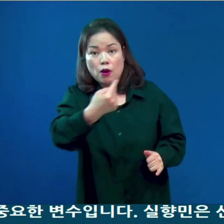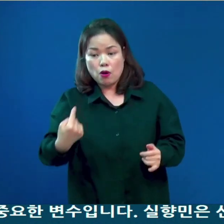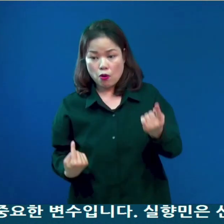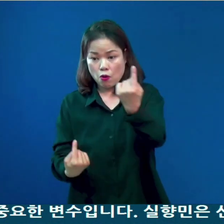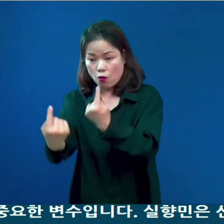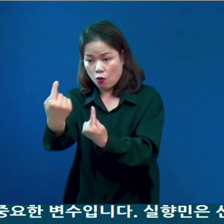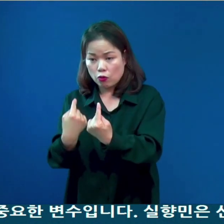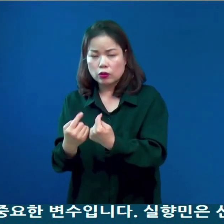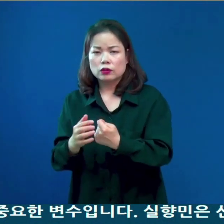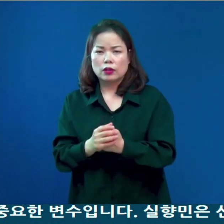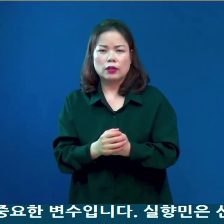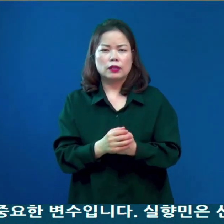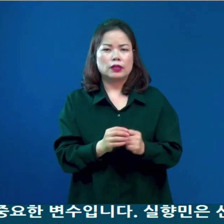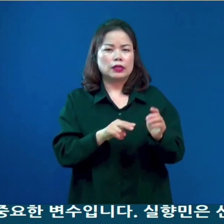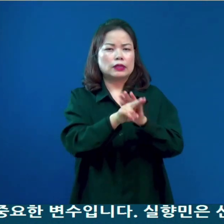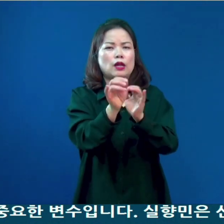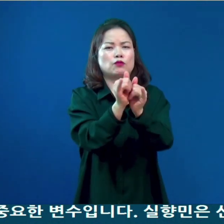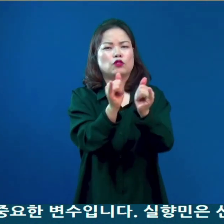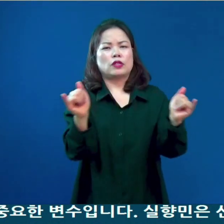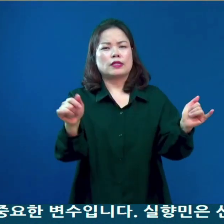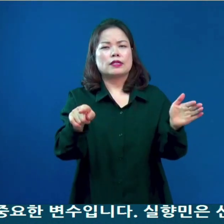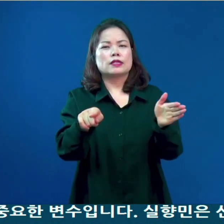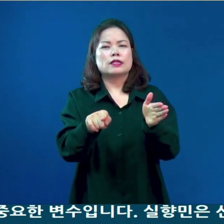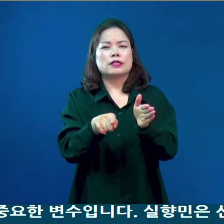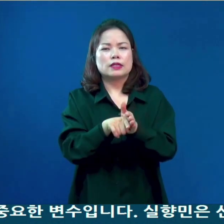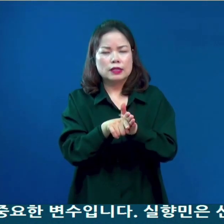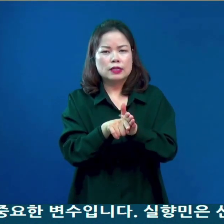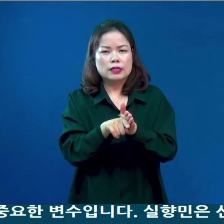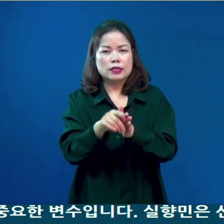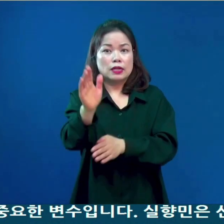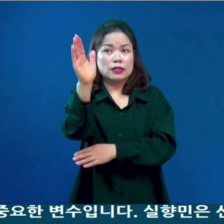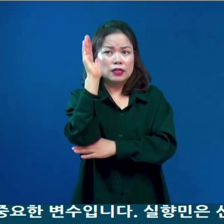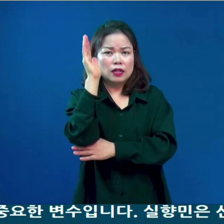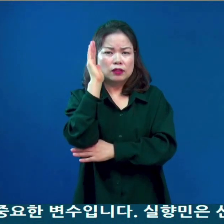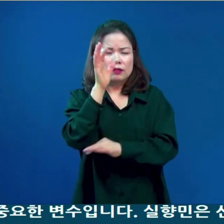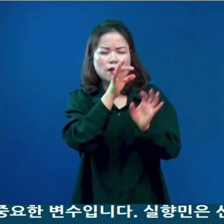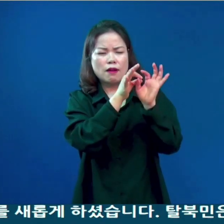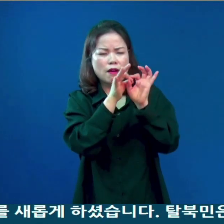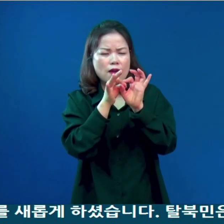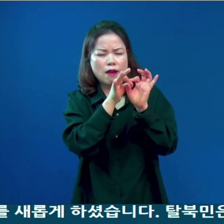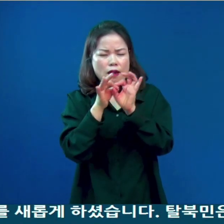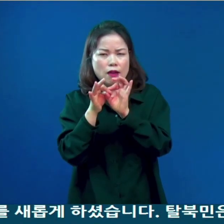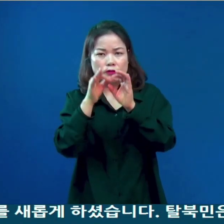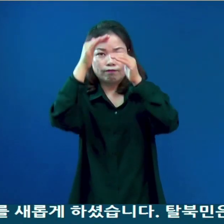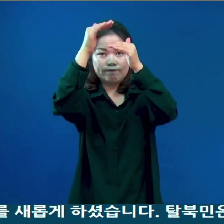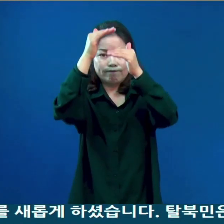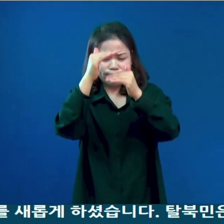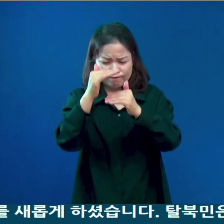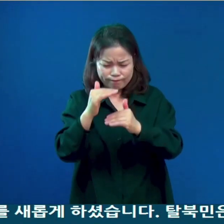많은 탈북민들의 이 신앙 스토리들이 지금 계속해서 쌓이고 있습니다.